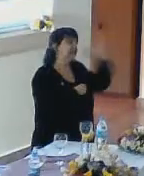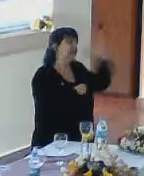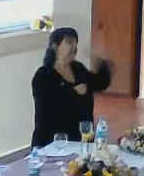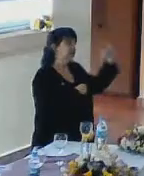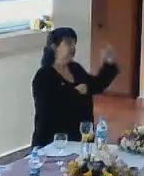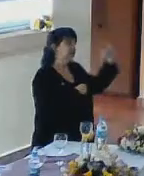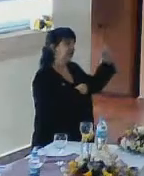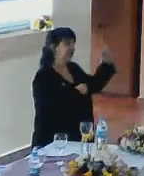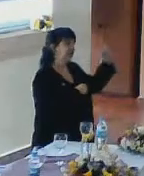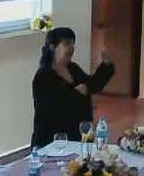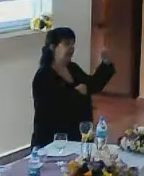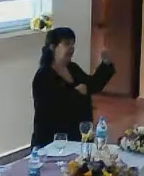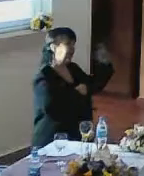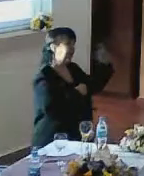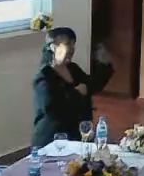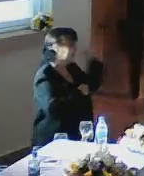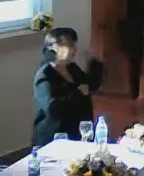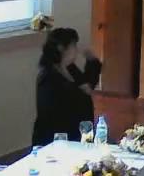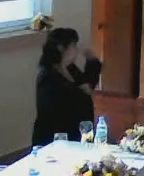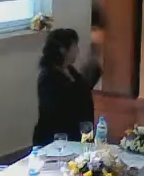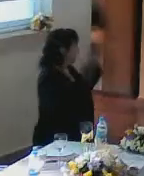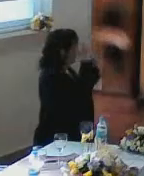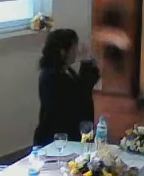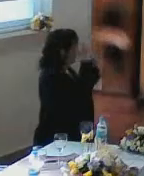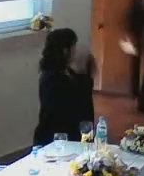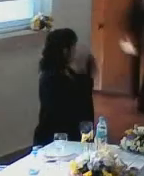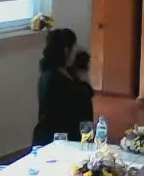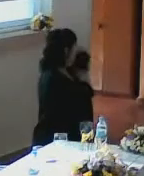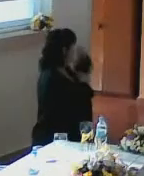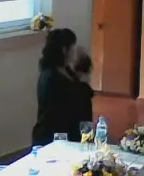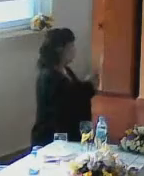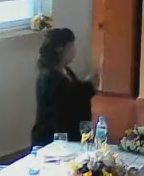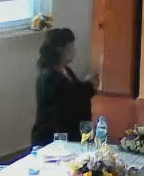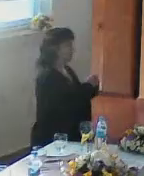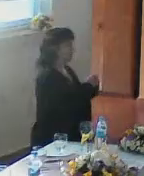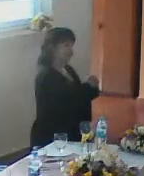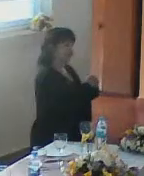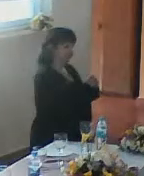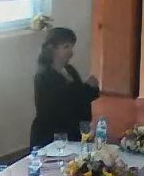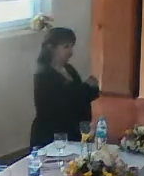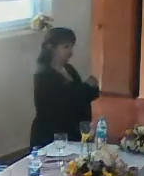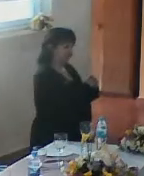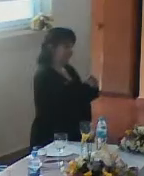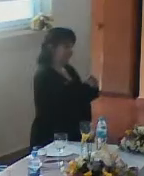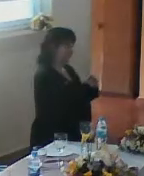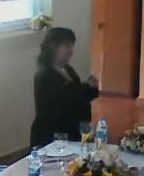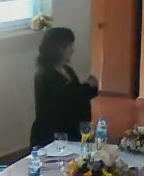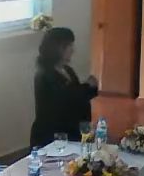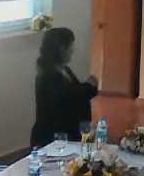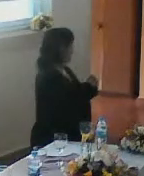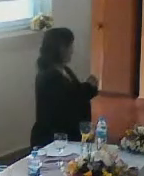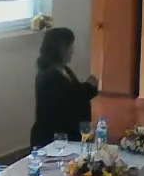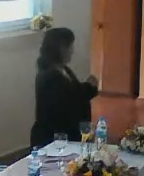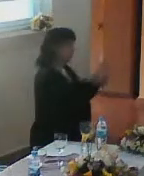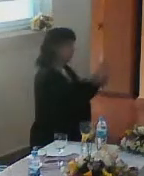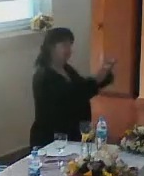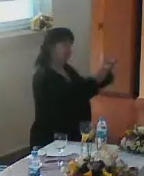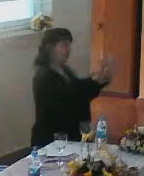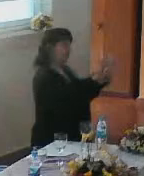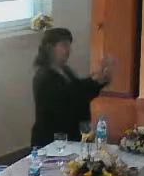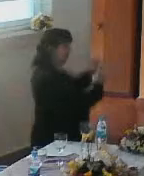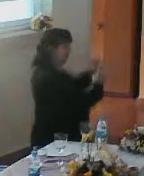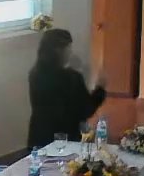todavía no podía venir porque terminó su trabajo en este momento, es la licenciada María Peña. ¿Por qué me